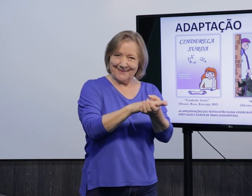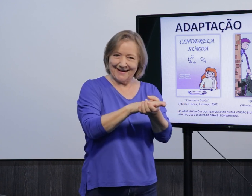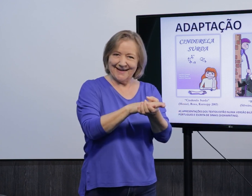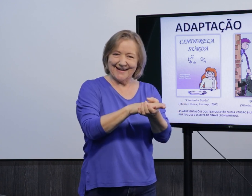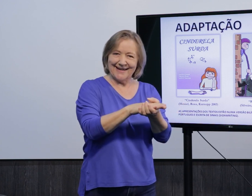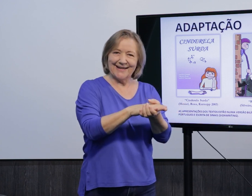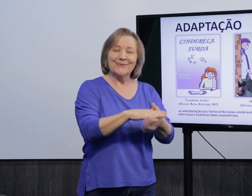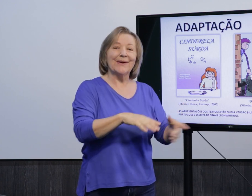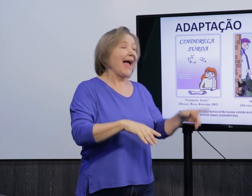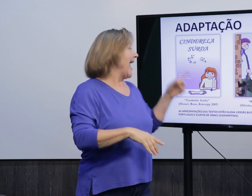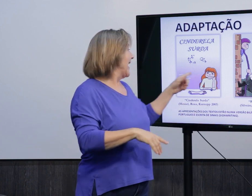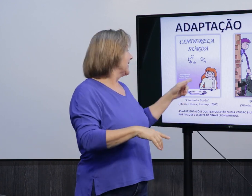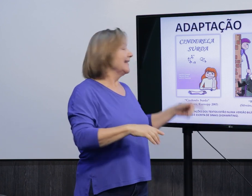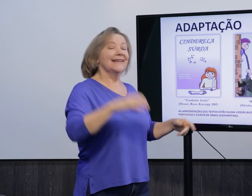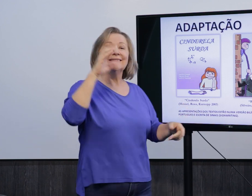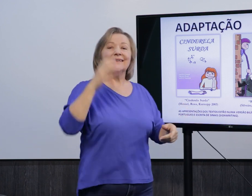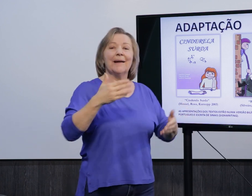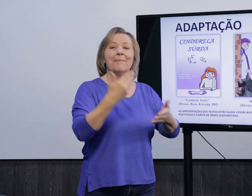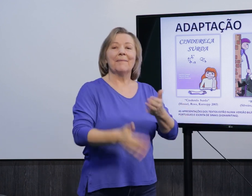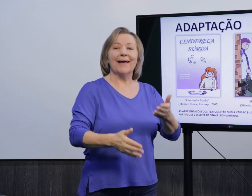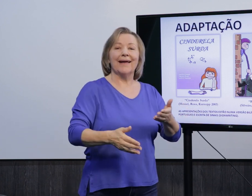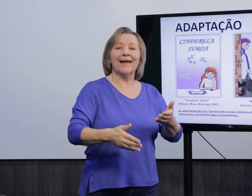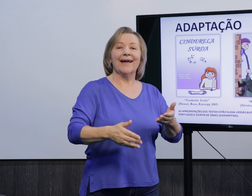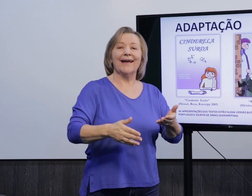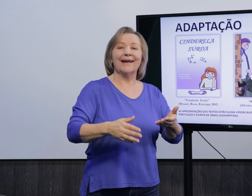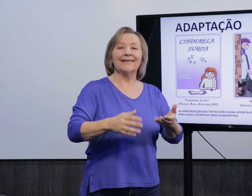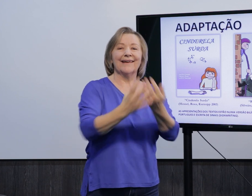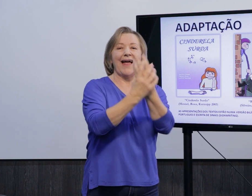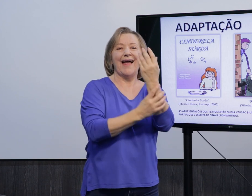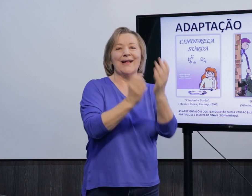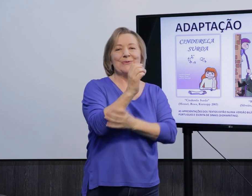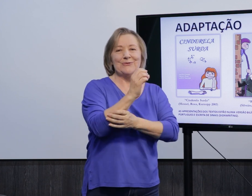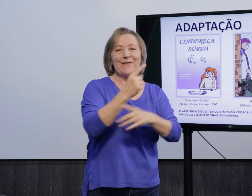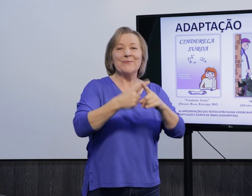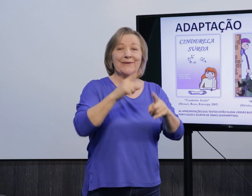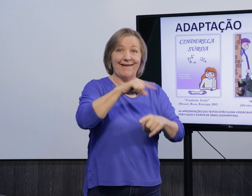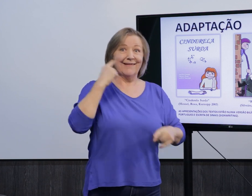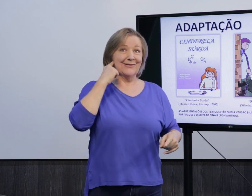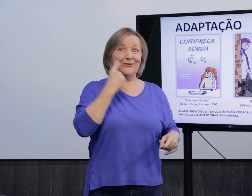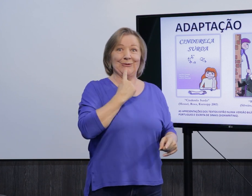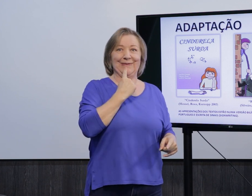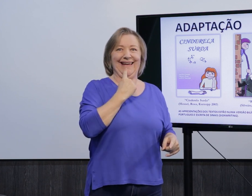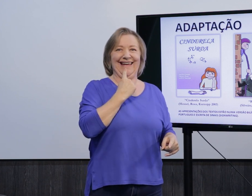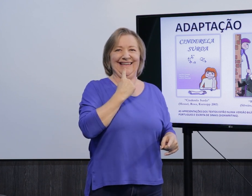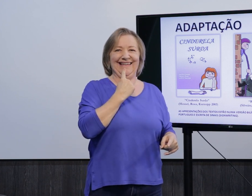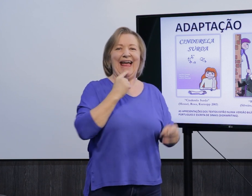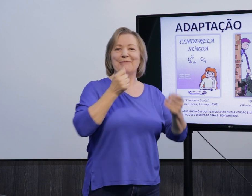ela perde né o sapato dela né sapatinho e a Cinderela surda ela pede as luvas né